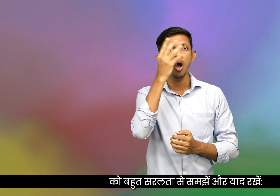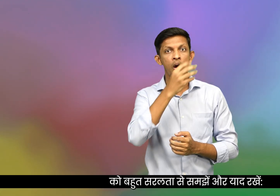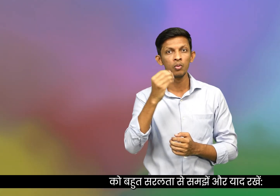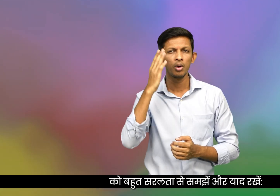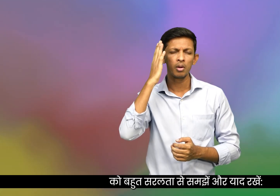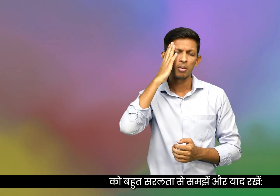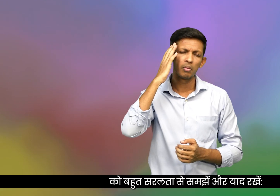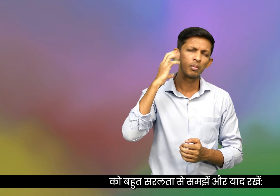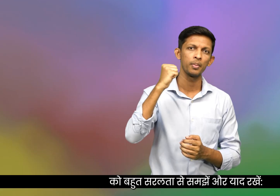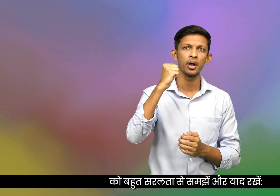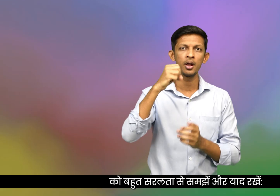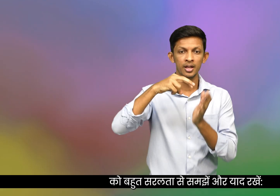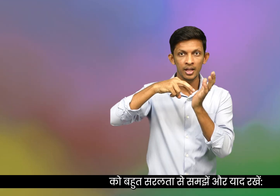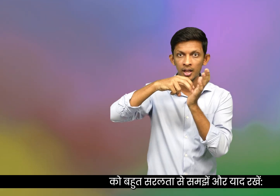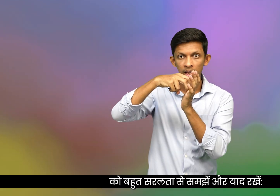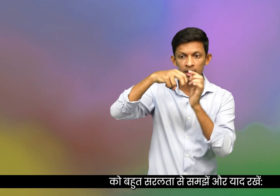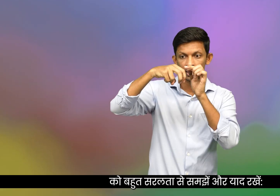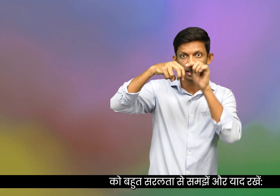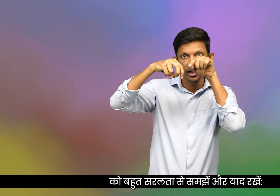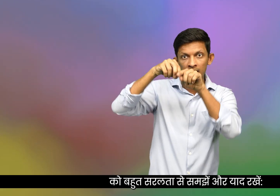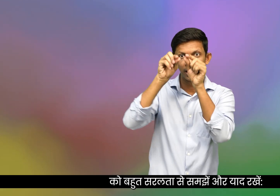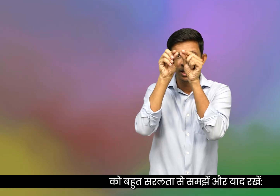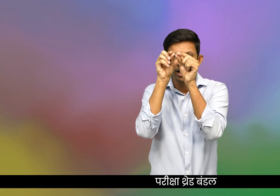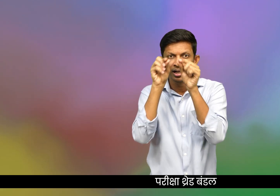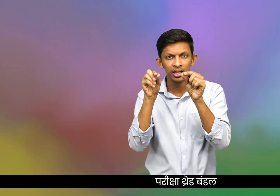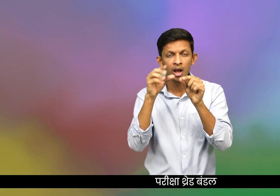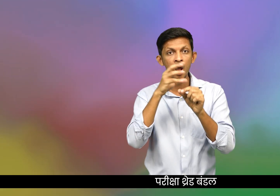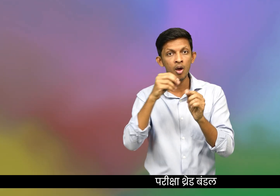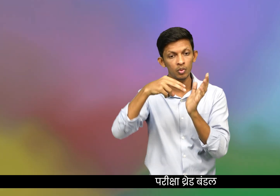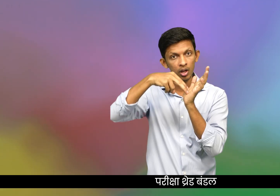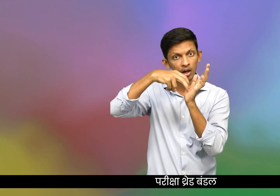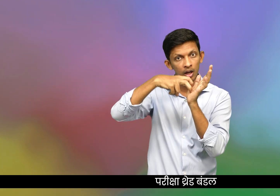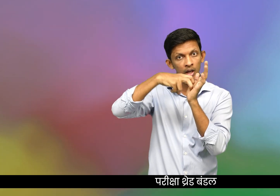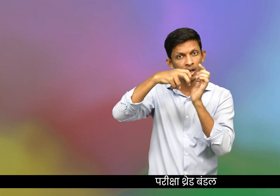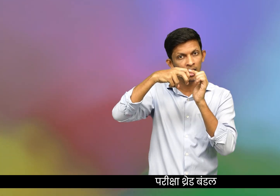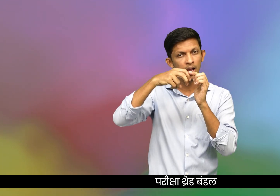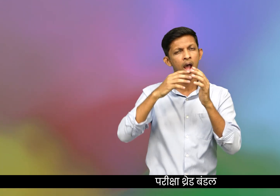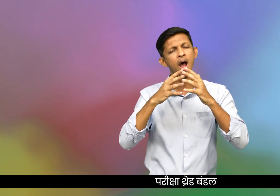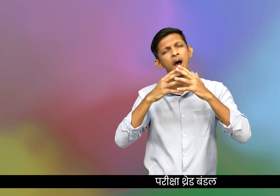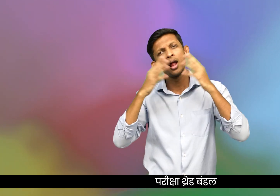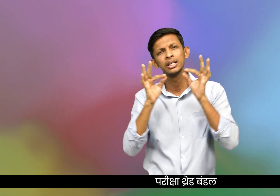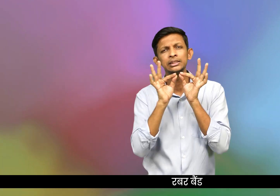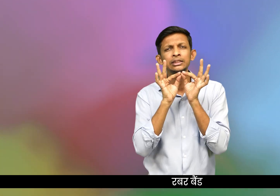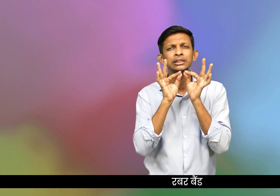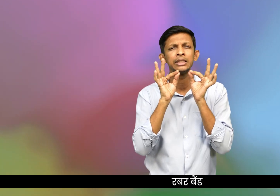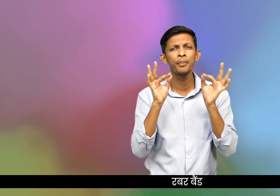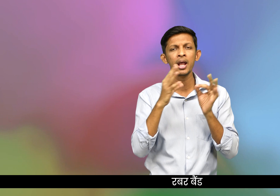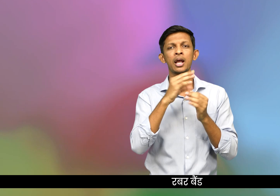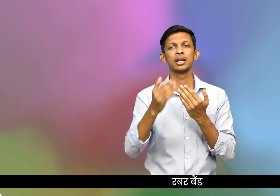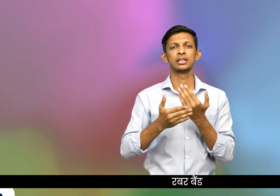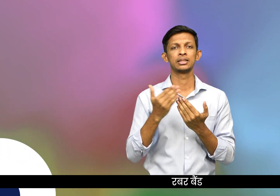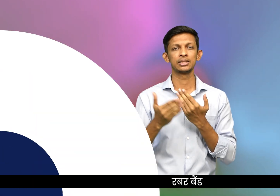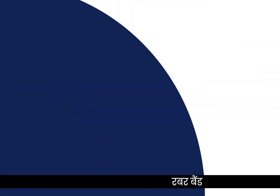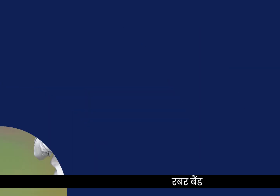सरलता से समझें और याद रखें। परीक्षा ब्रेथ बंडल, रबर